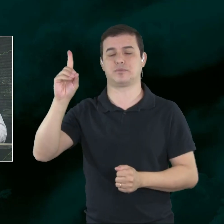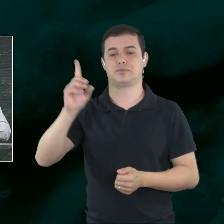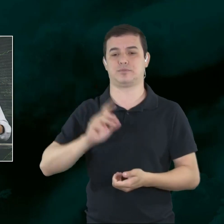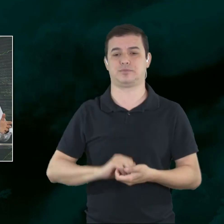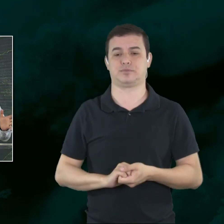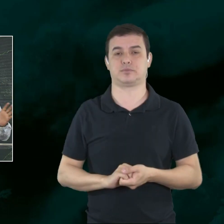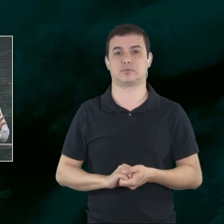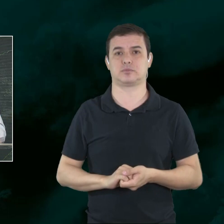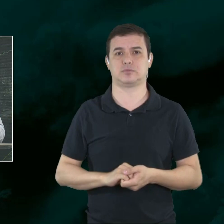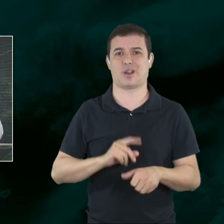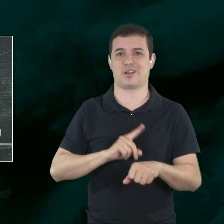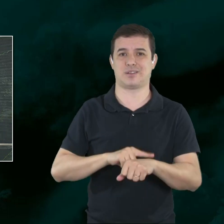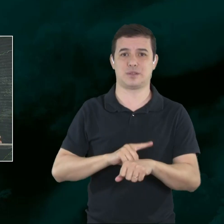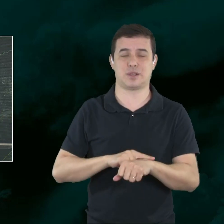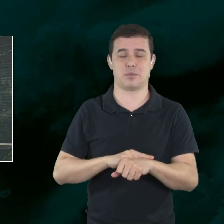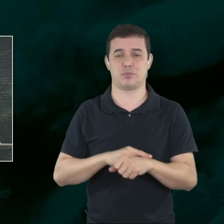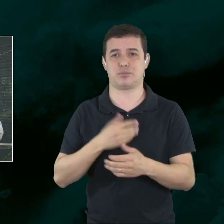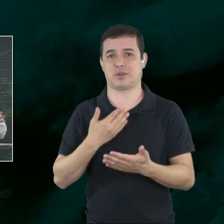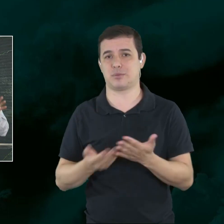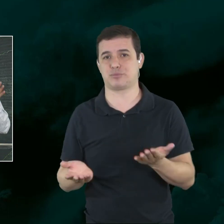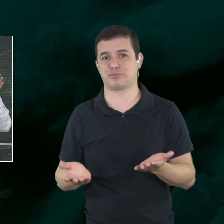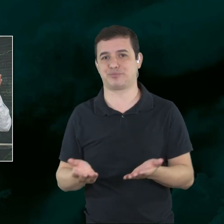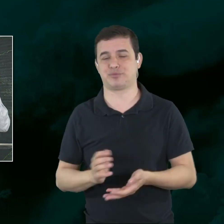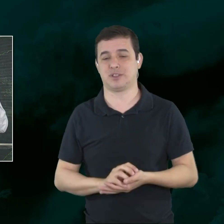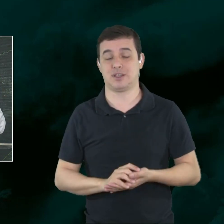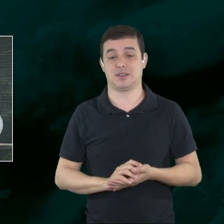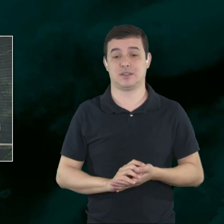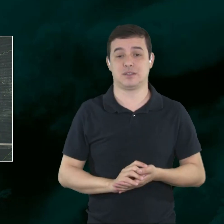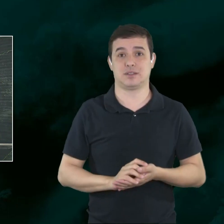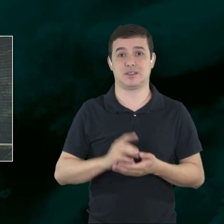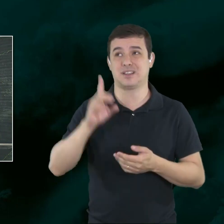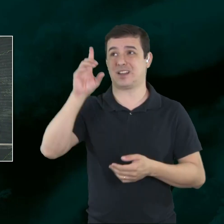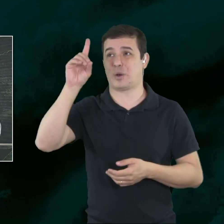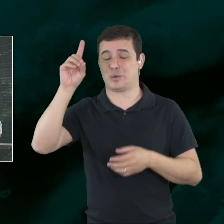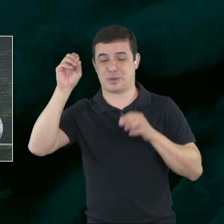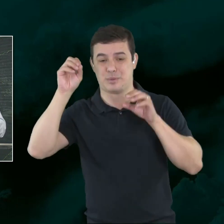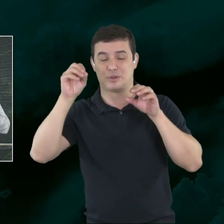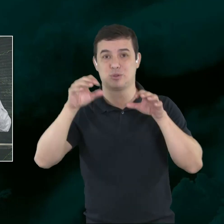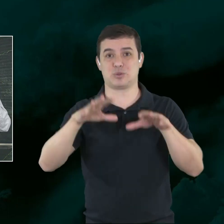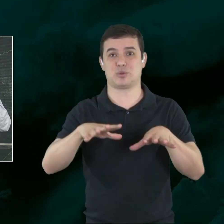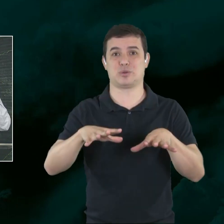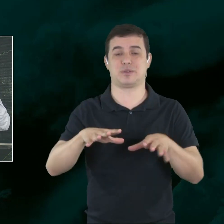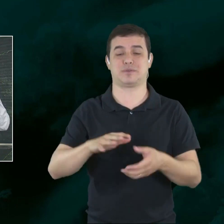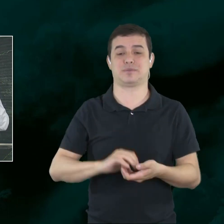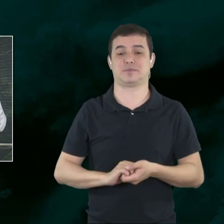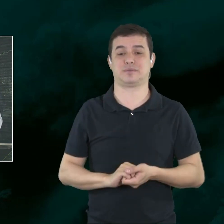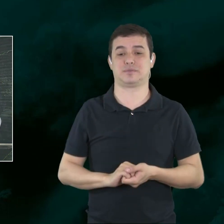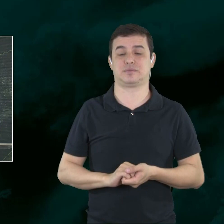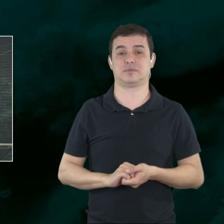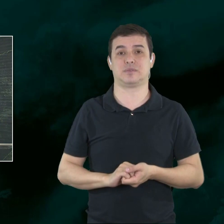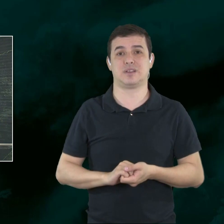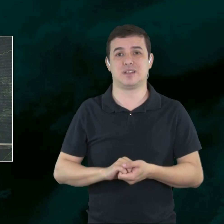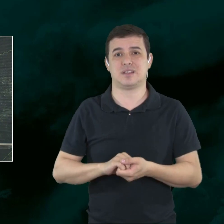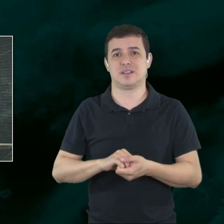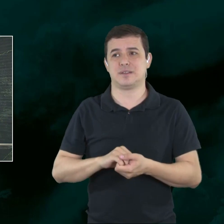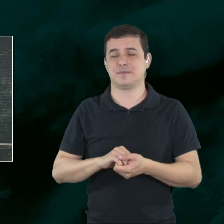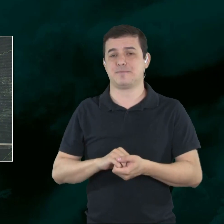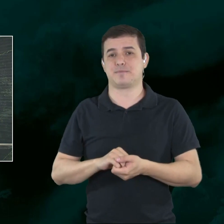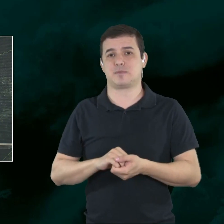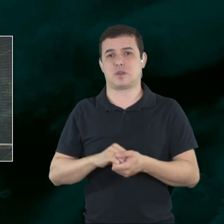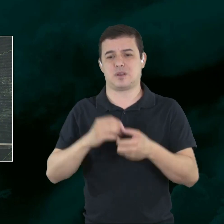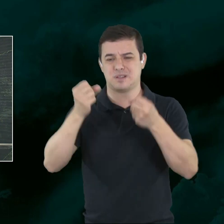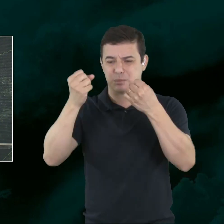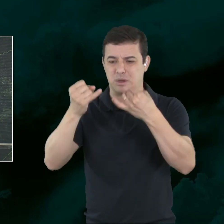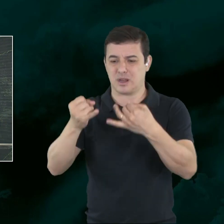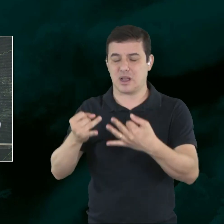mais tempo, tenho muita coisa para falar, não tenho mais tempo. Que o Senhor abençoe a todos. Espero poder ter